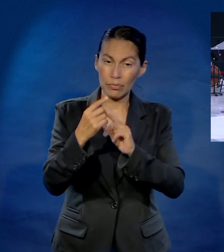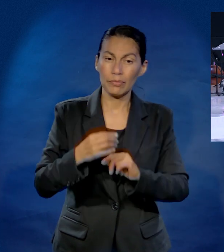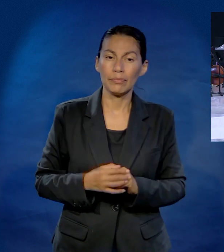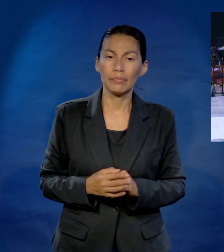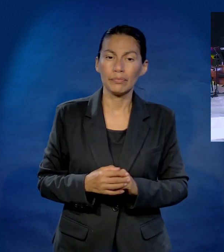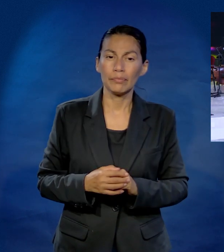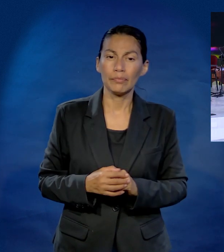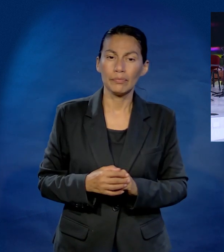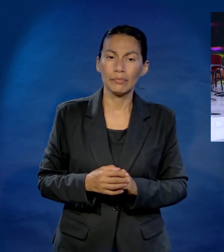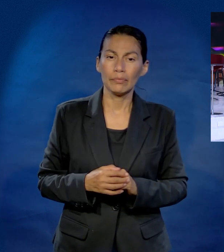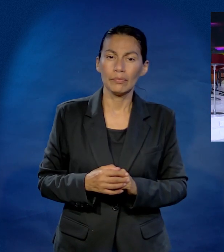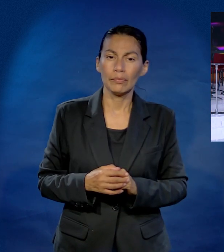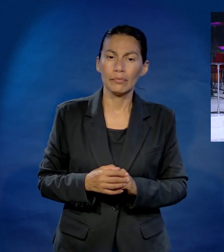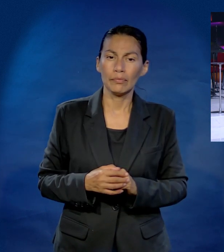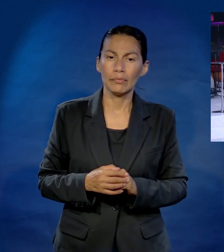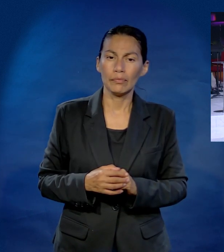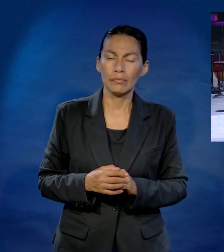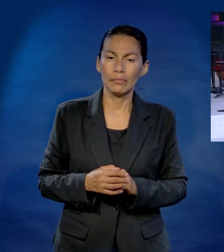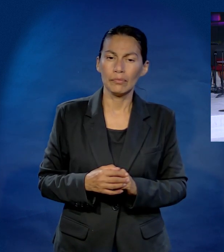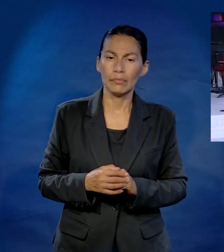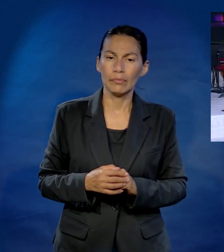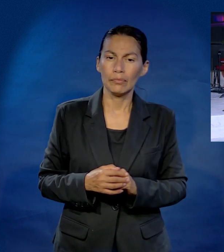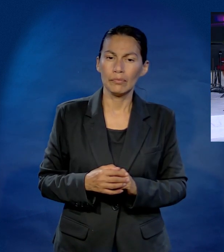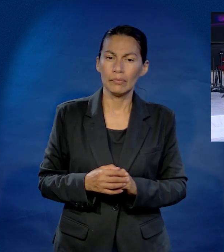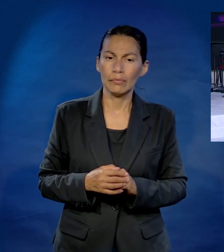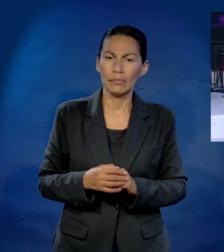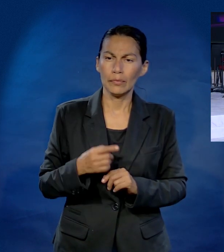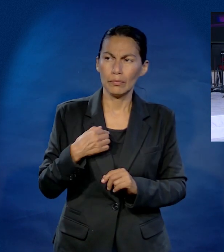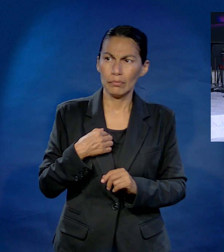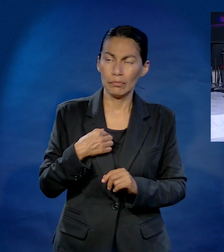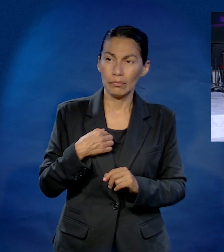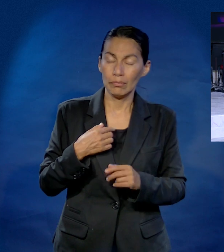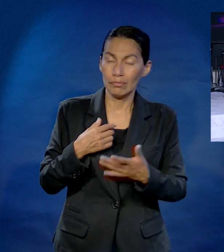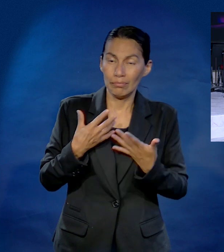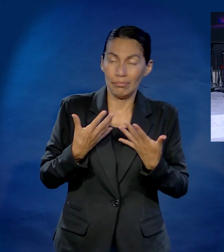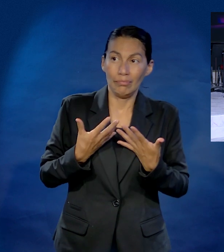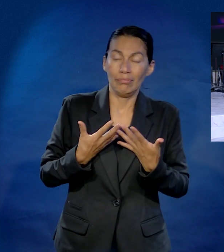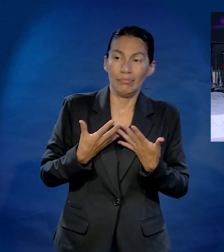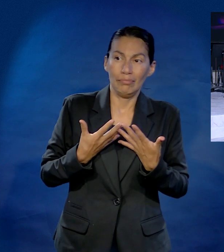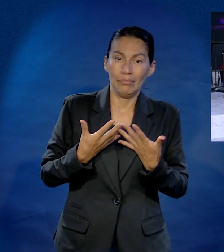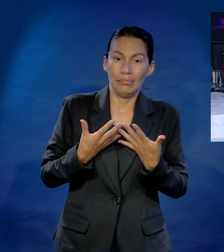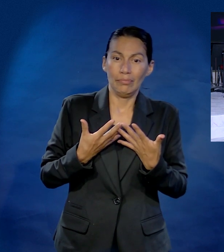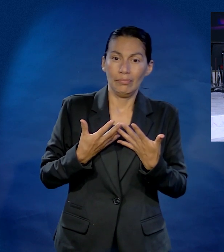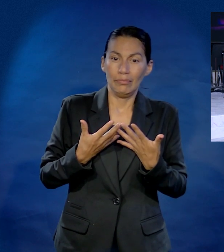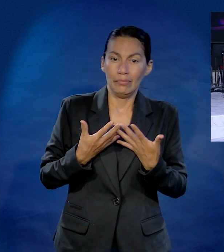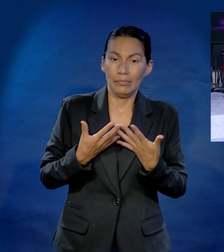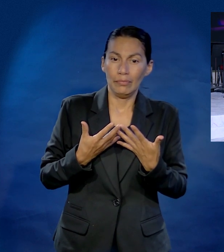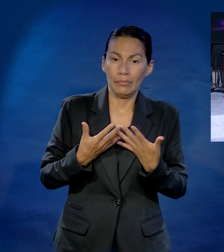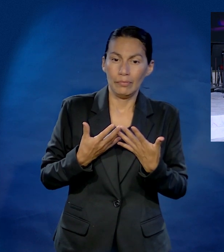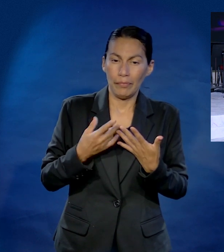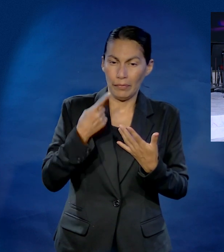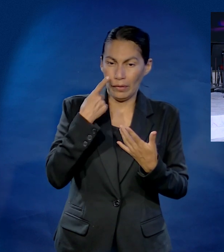Y en esa escalera tuve un encuentro con la visión espiritual del reino de Dios.